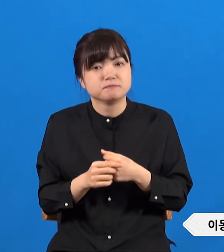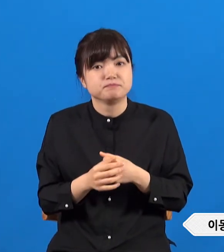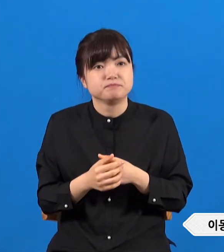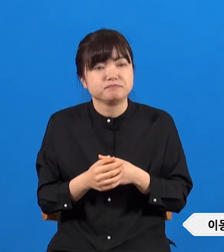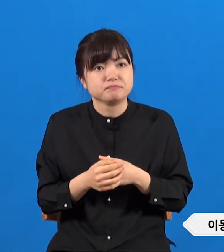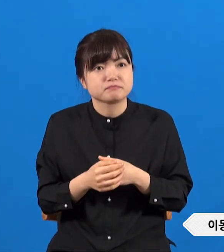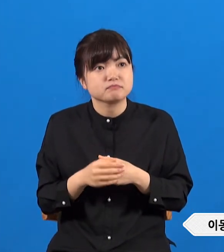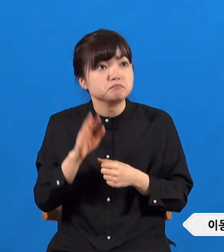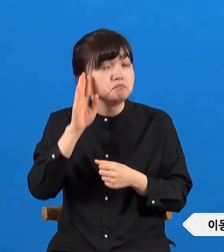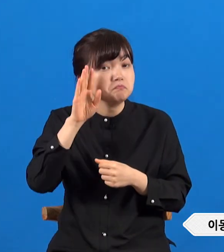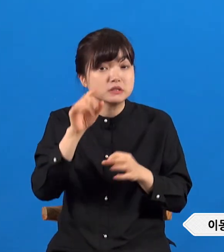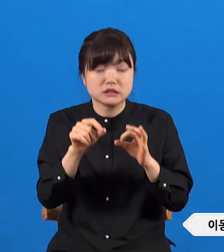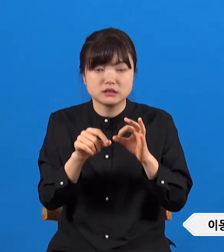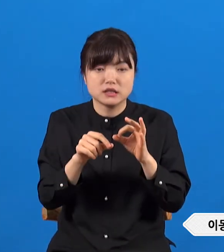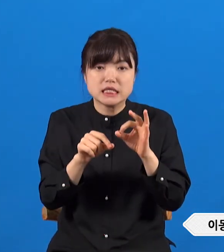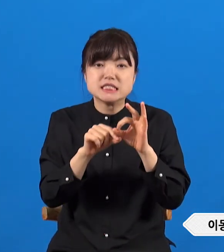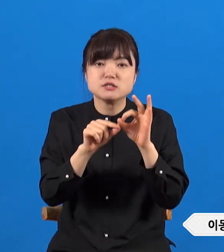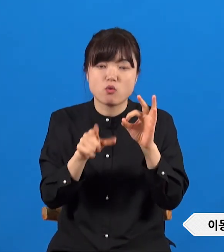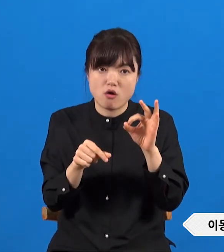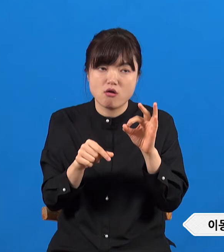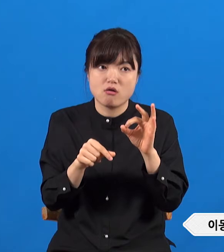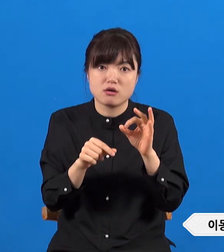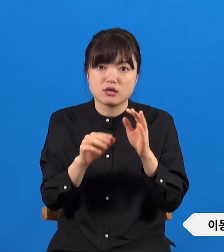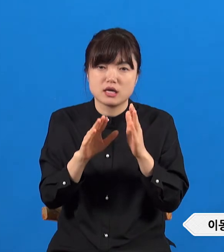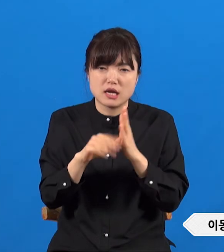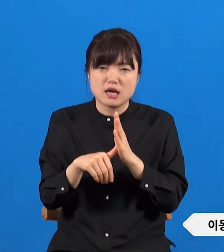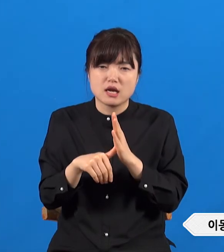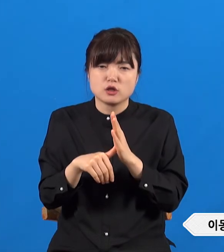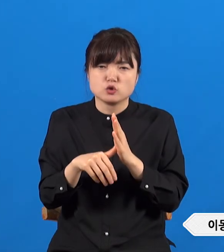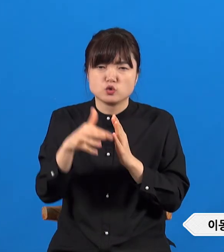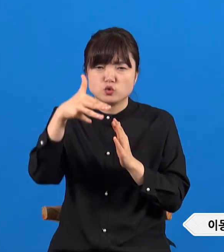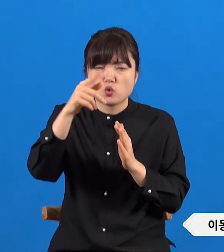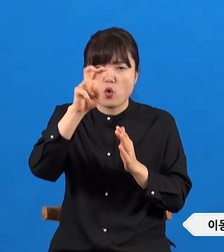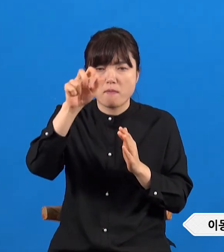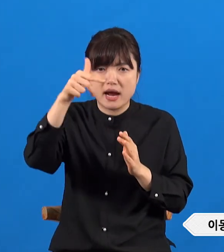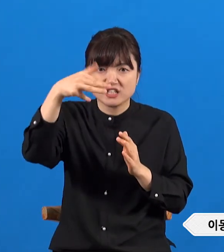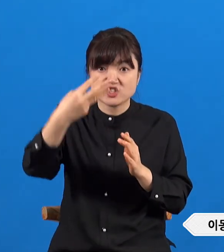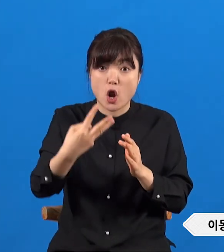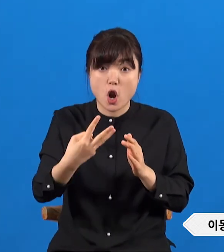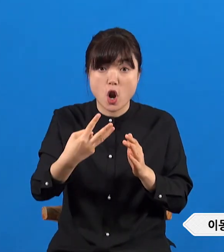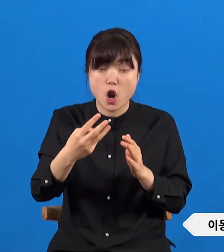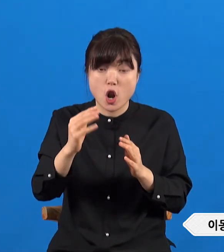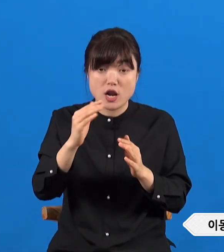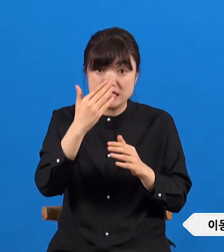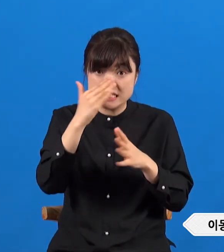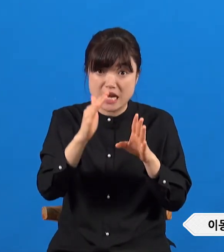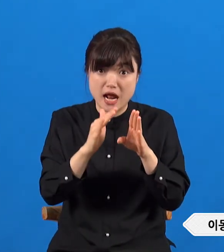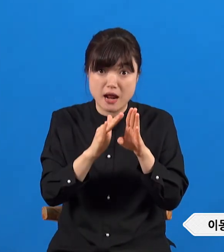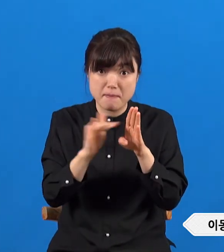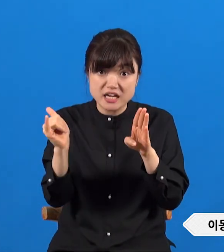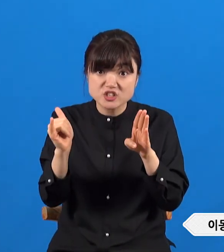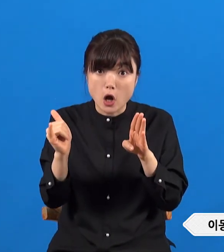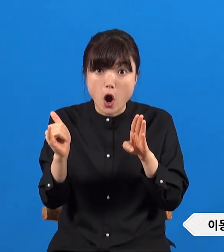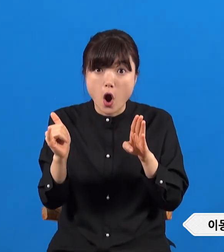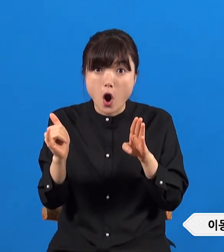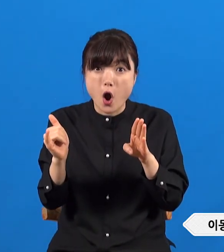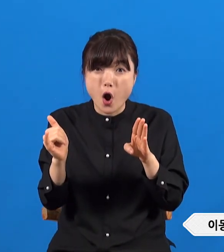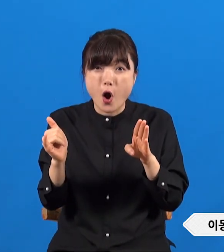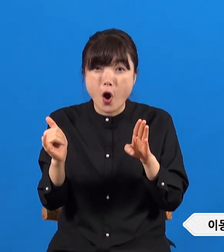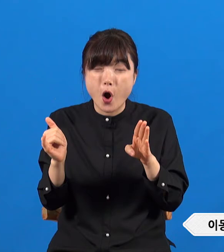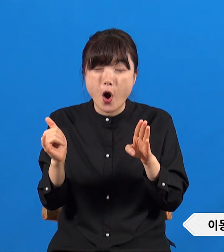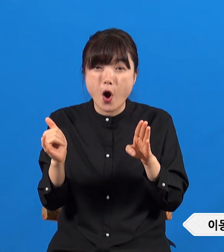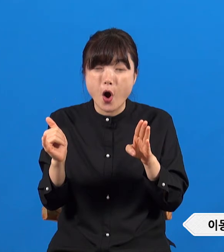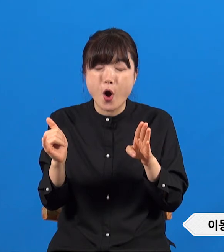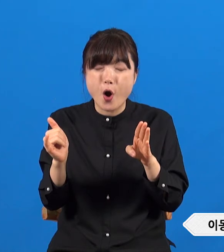혹시 이스라엘을 방문해 보시면 초막절이 오면, 지금도 열심히 지켜요. 초막절이 오면 호텔 옆에도 천막 하나